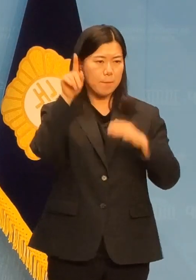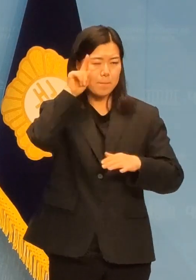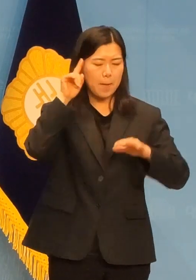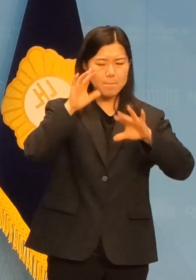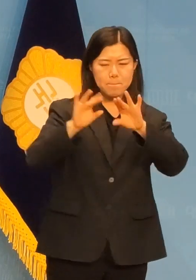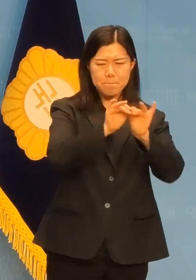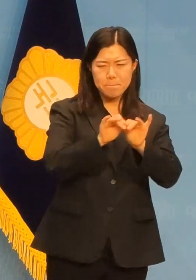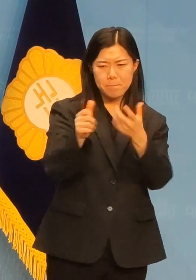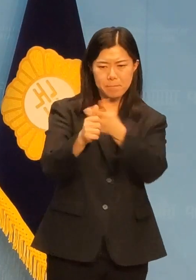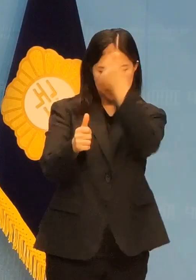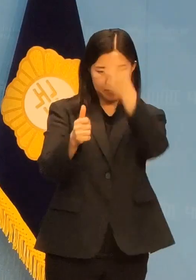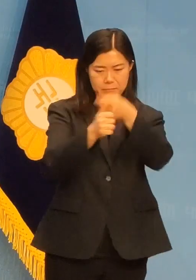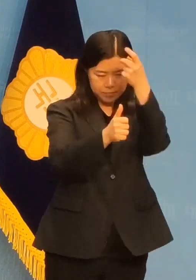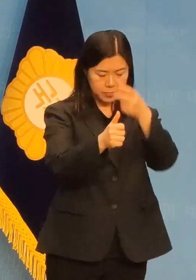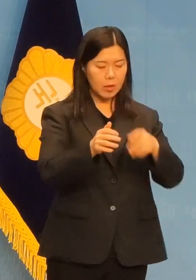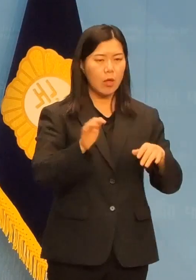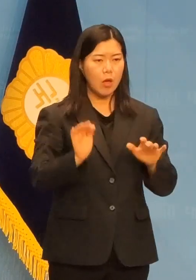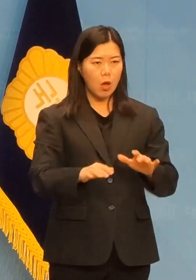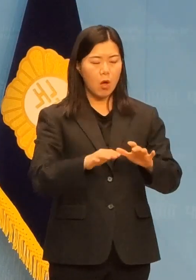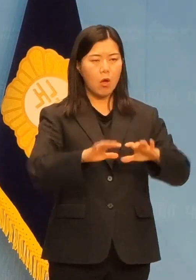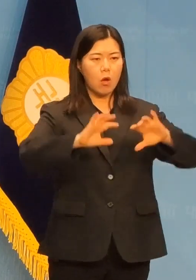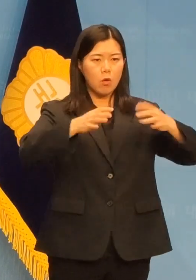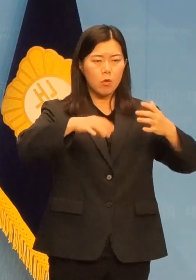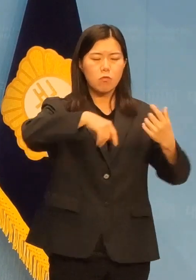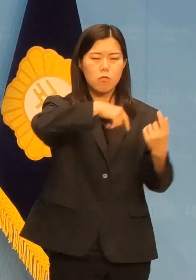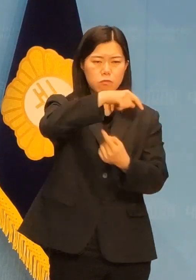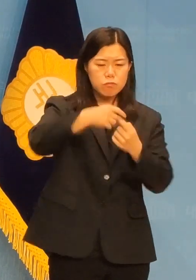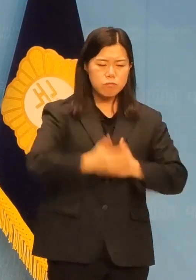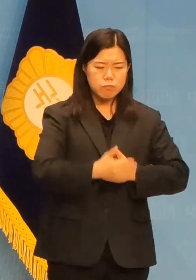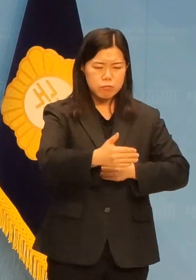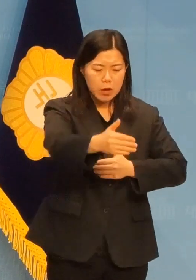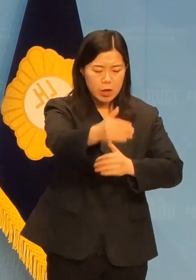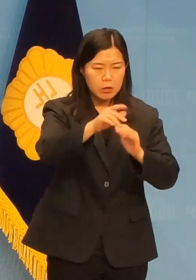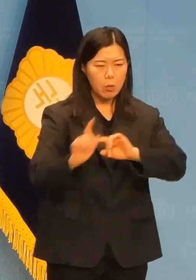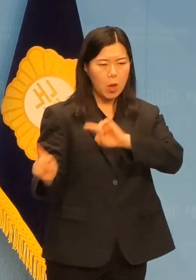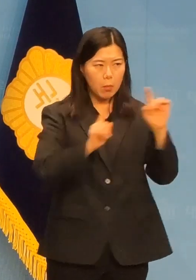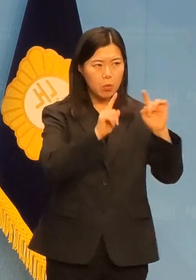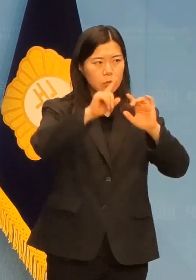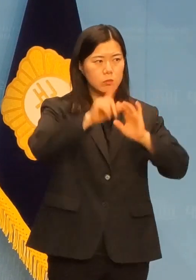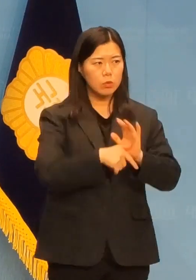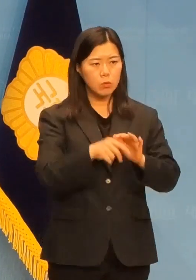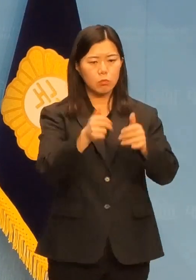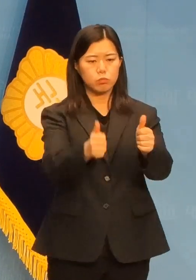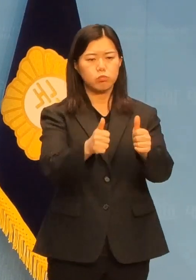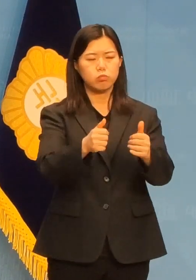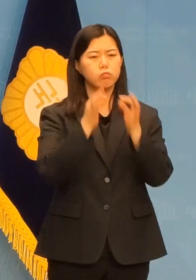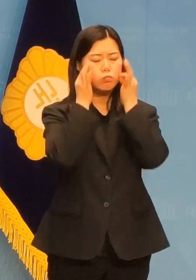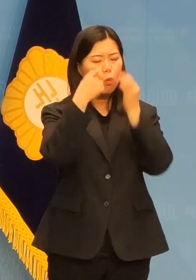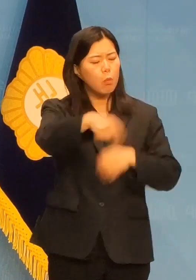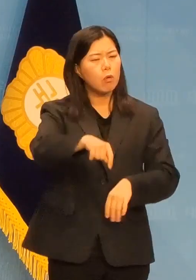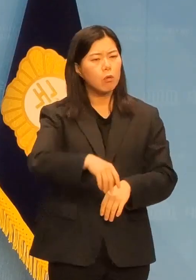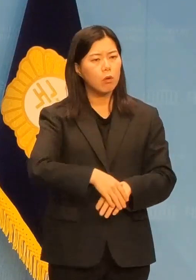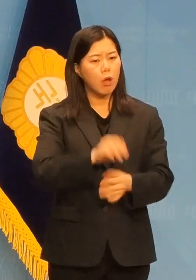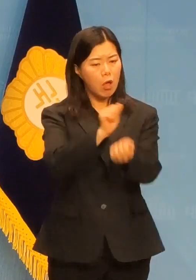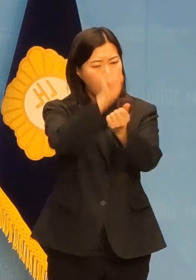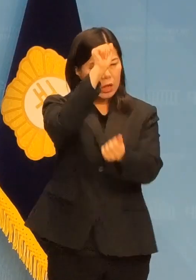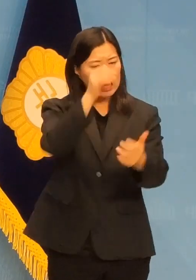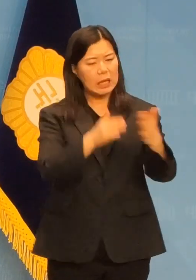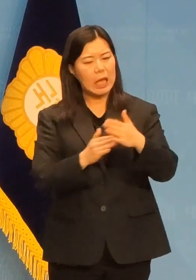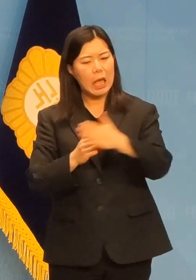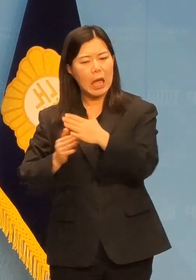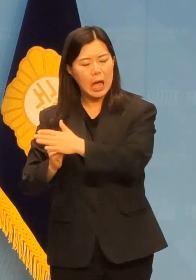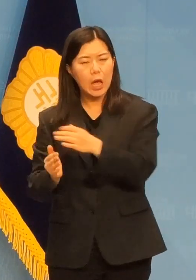파면하며 헌정질서 회복에 나서는 동안 법원은 무엇을 했습니까? 무더기 영장 기각으로